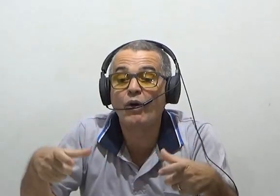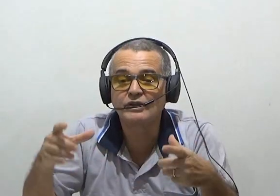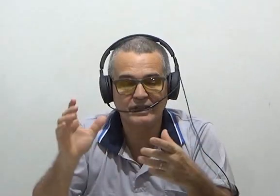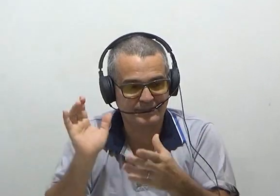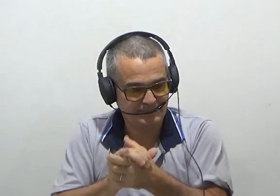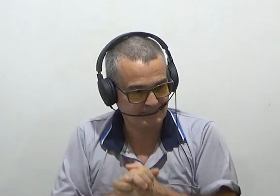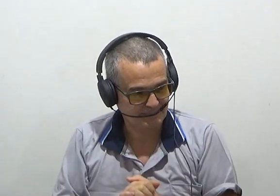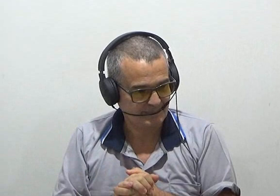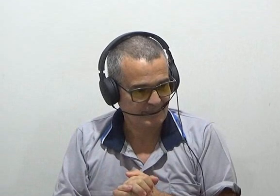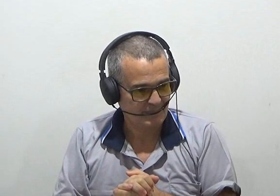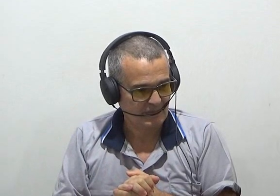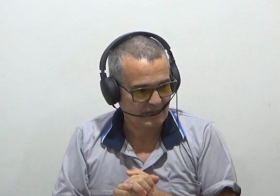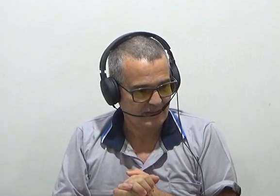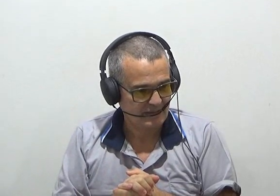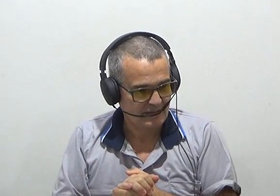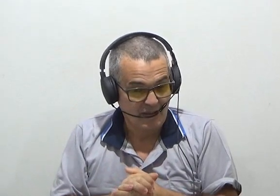perguntar, onde?